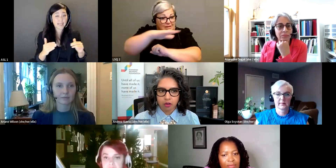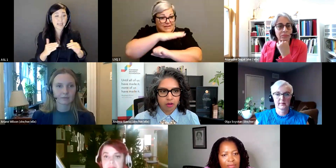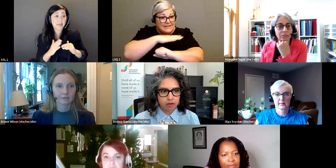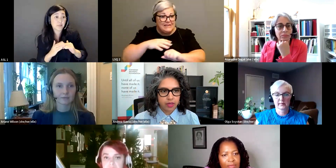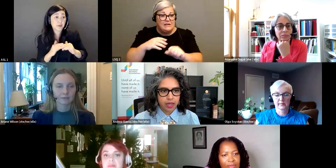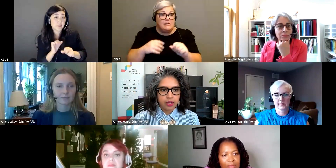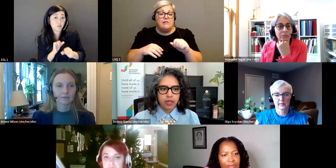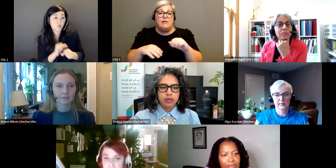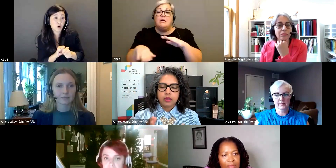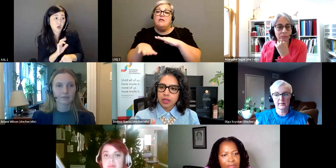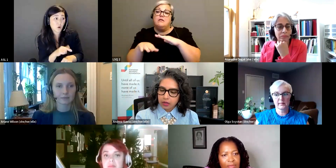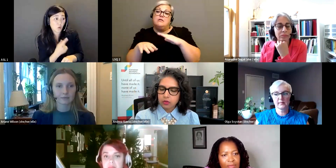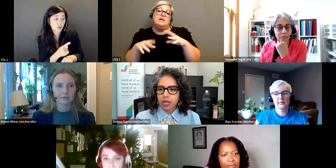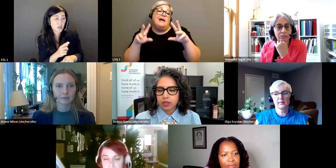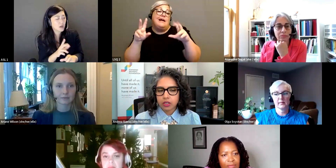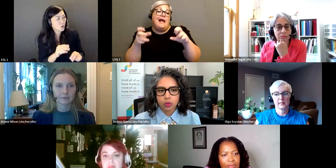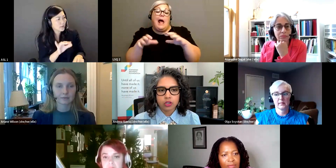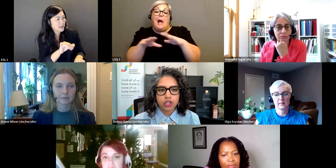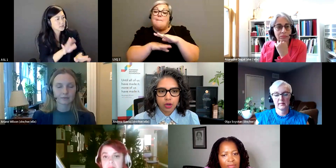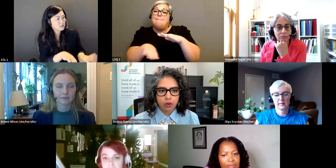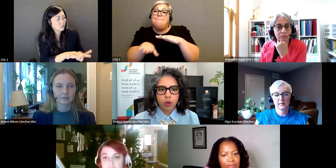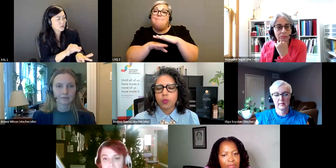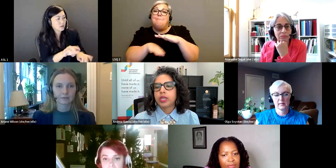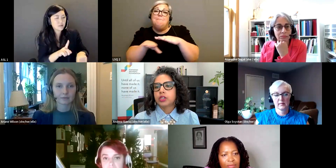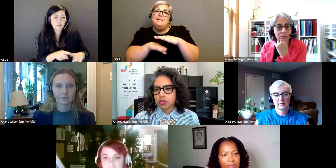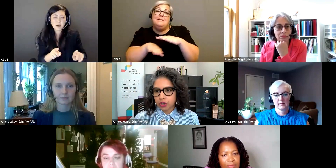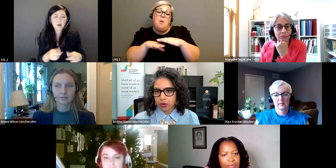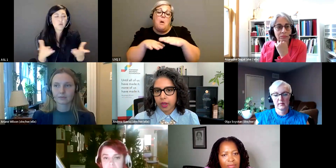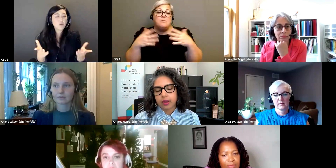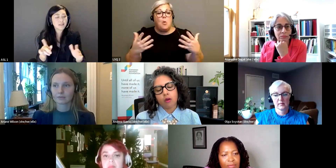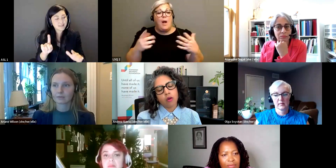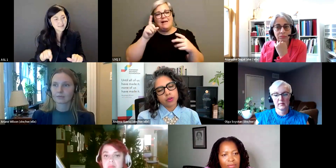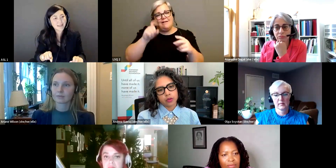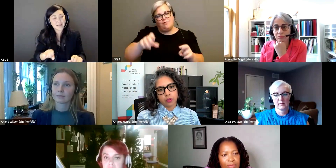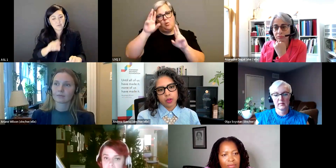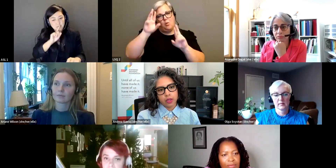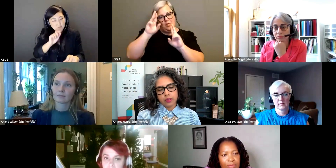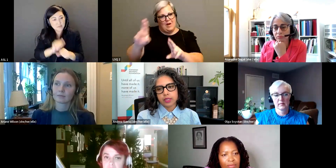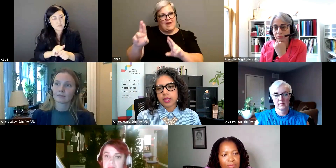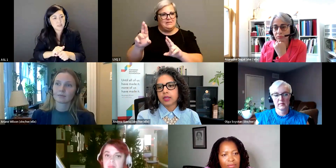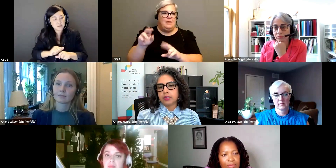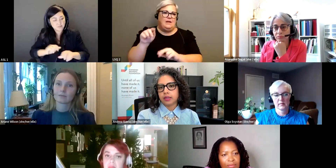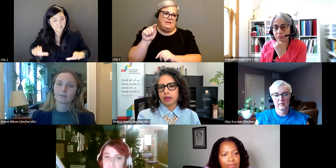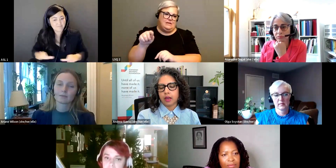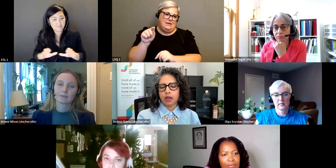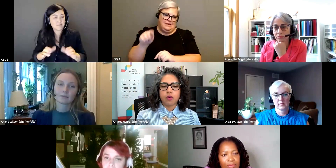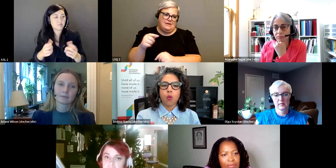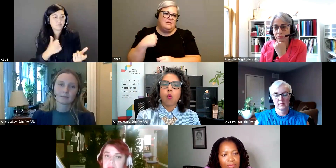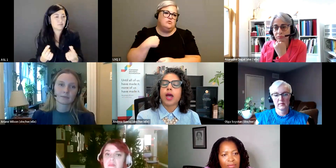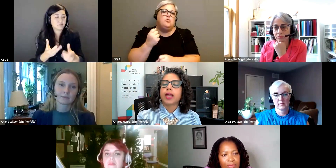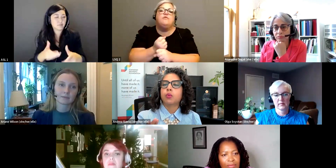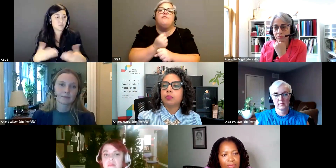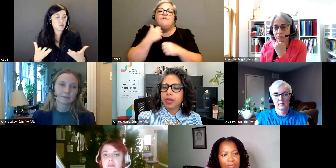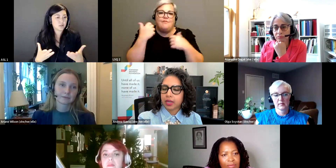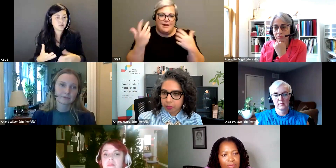ou ce qui est attendu d'eux, ce qui est attendu d'elles. Nous devons respecter cette aspiration. Que pouvons-nous